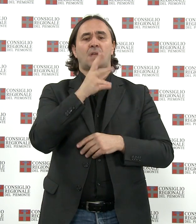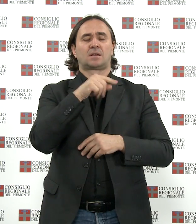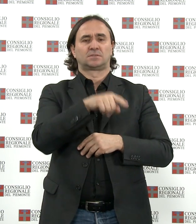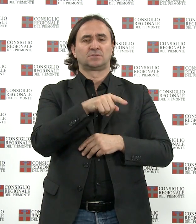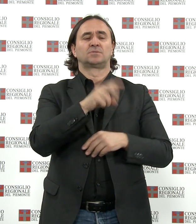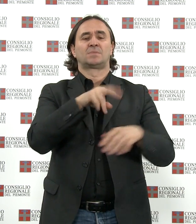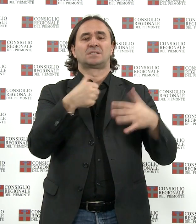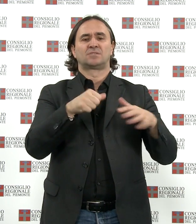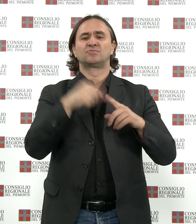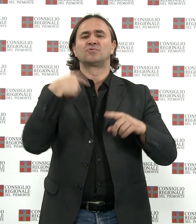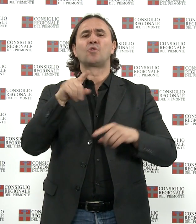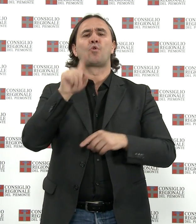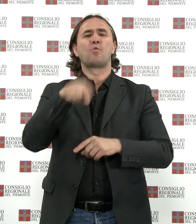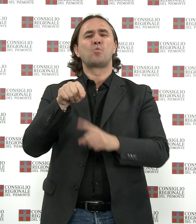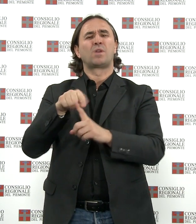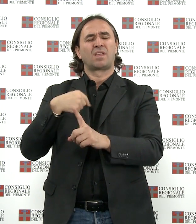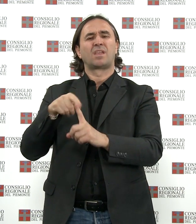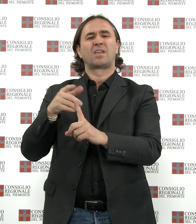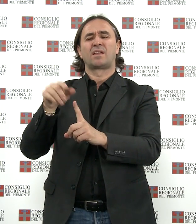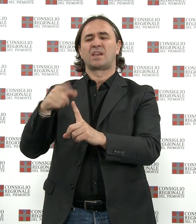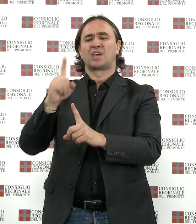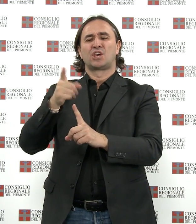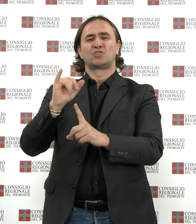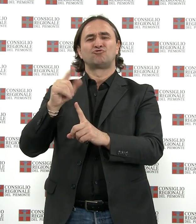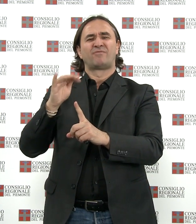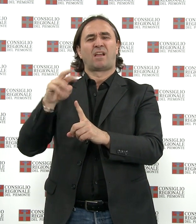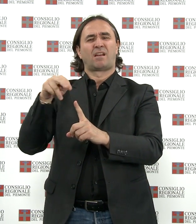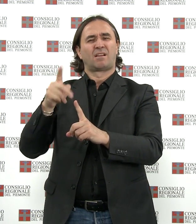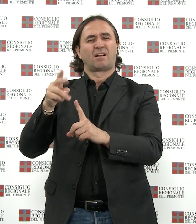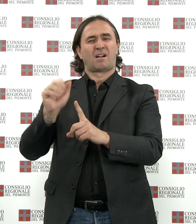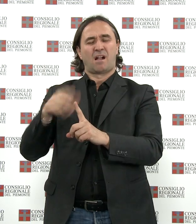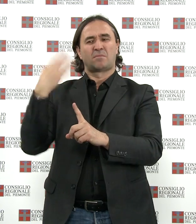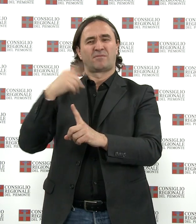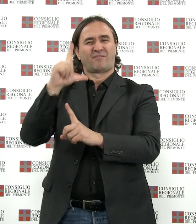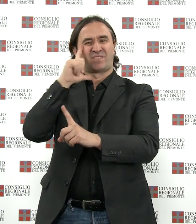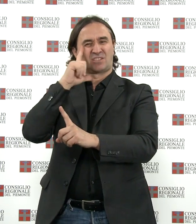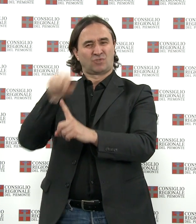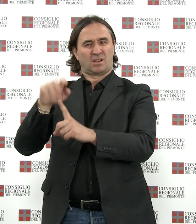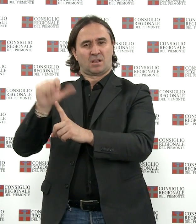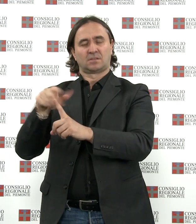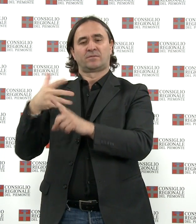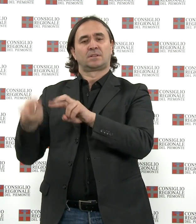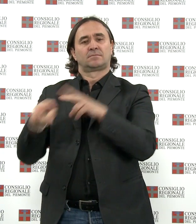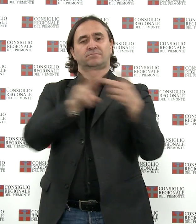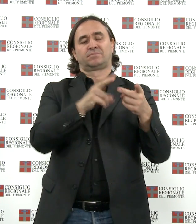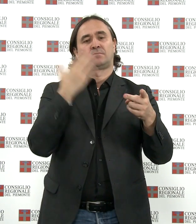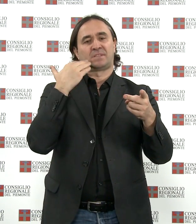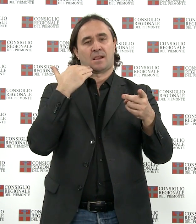oggi inserito nell'ambito territoriale dell'azienda sanitaria locale di Vercelli, alla SL di Biella. In copertina!